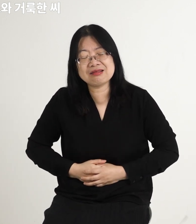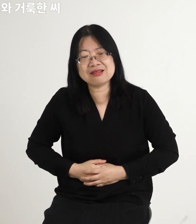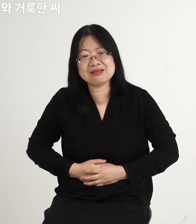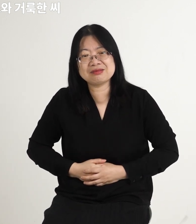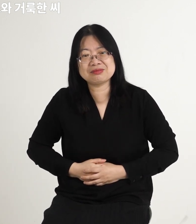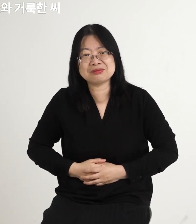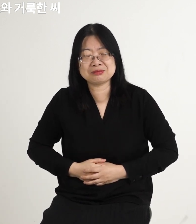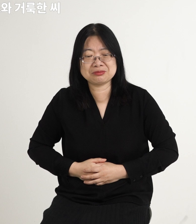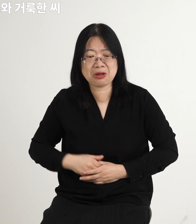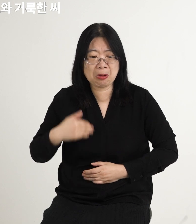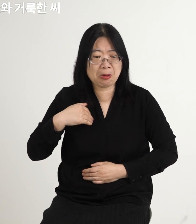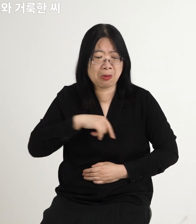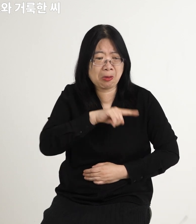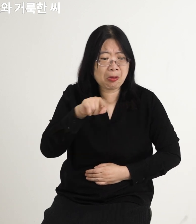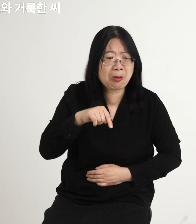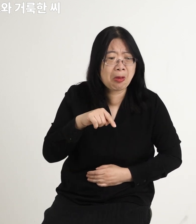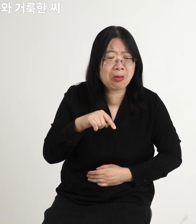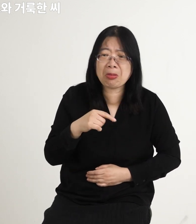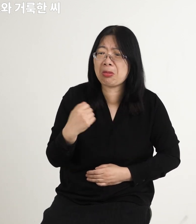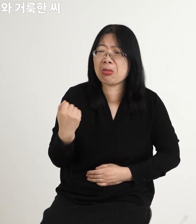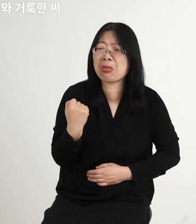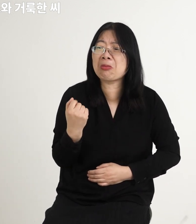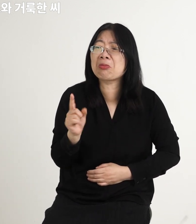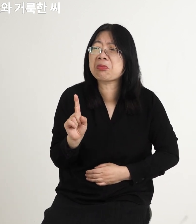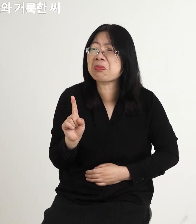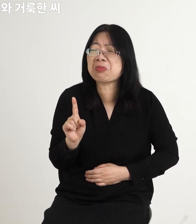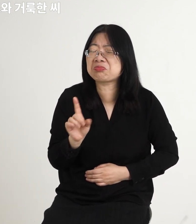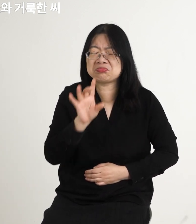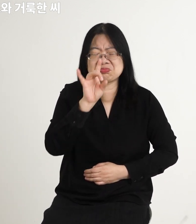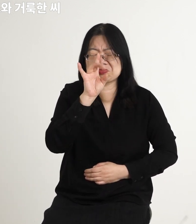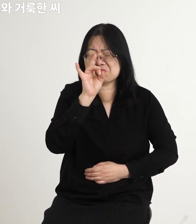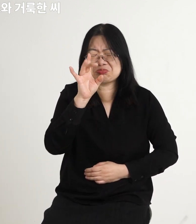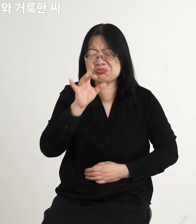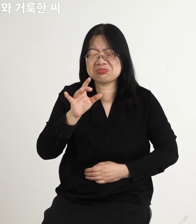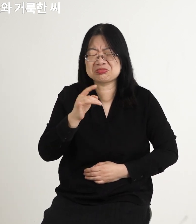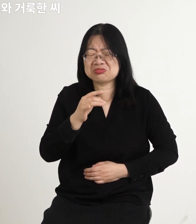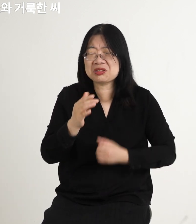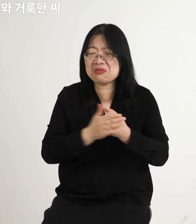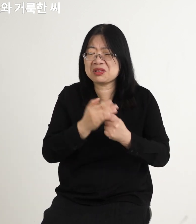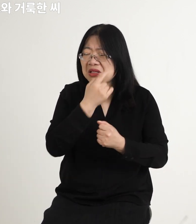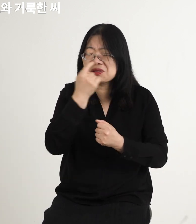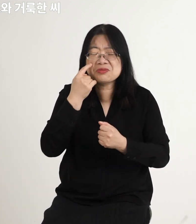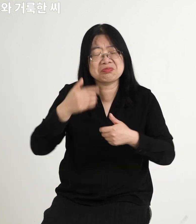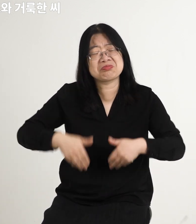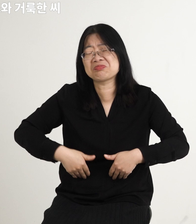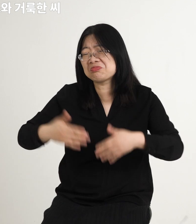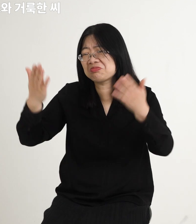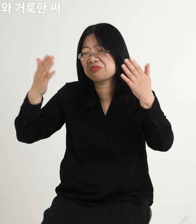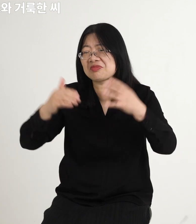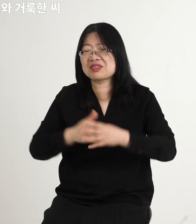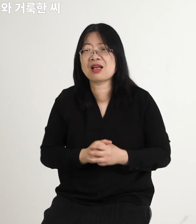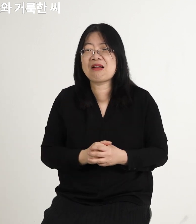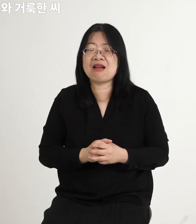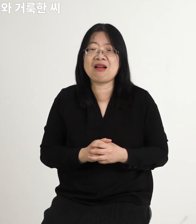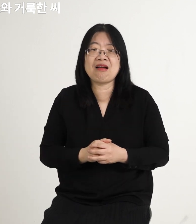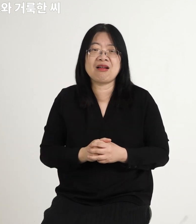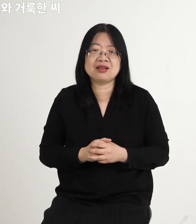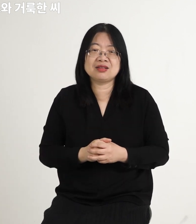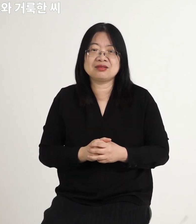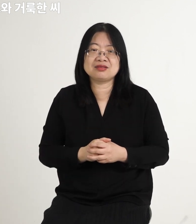우리가 무슨 재주로 안 됩니다. 열 하나님이 우리를 도와도 안